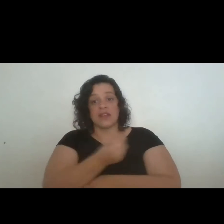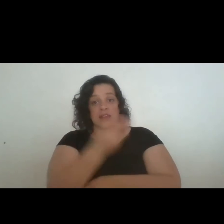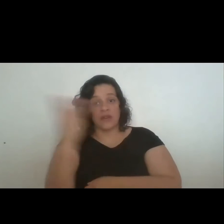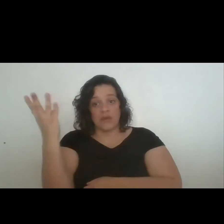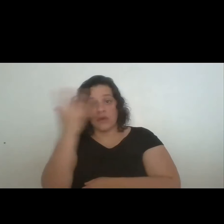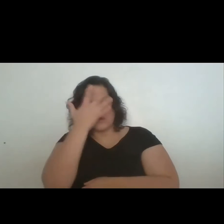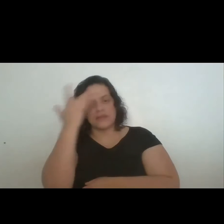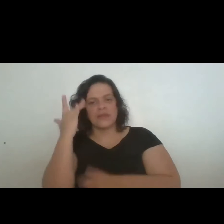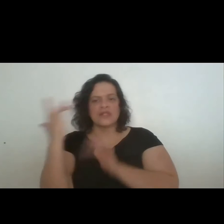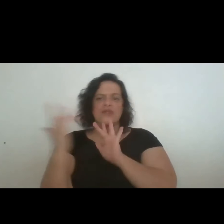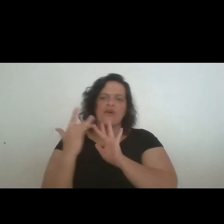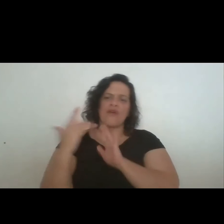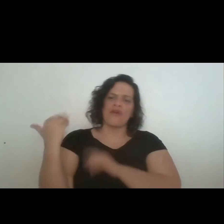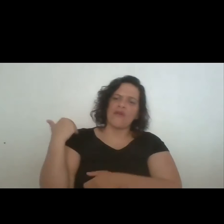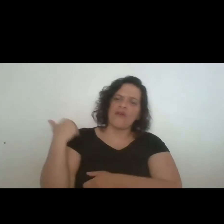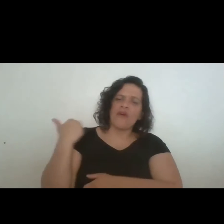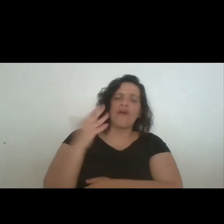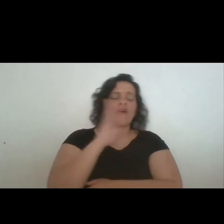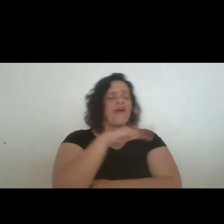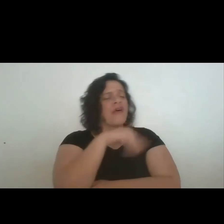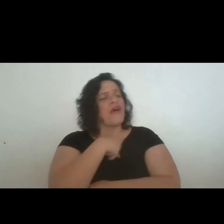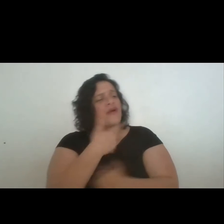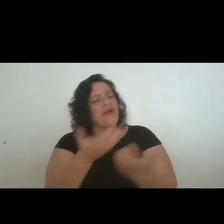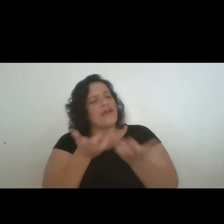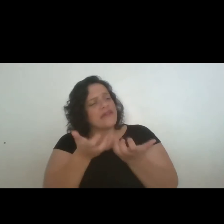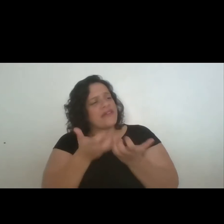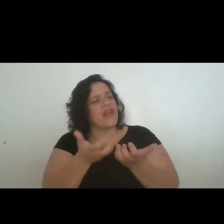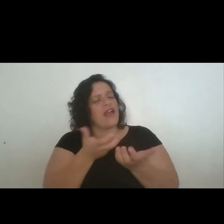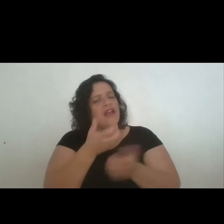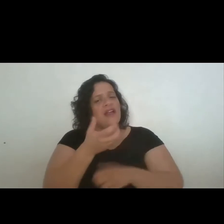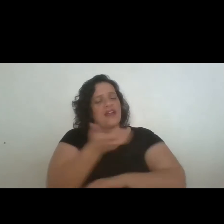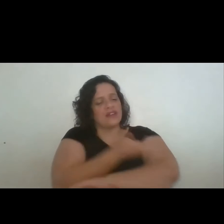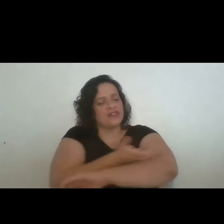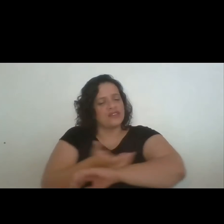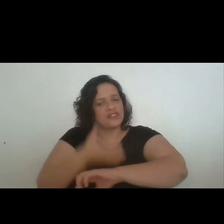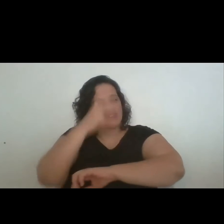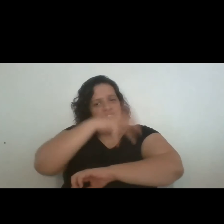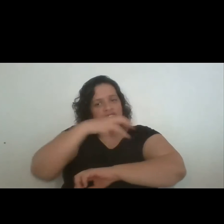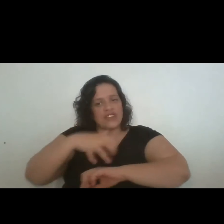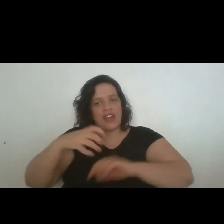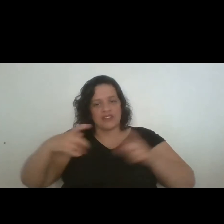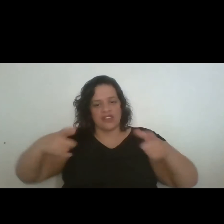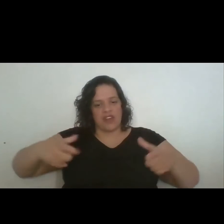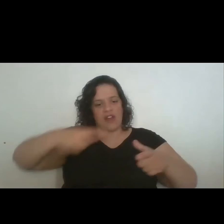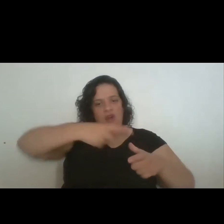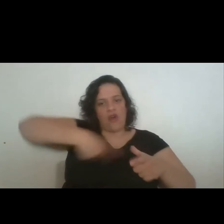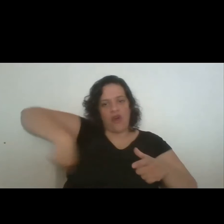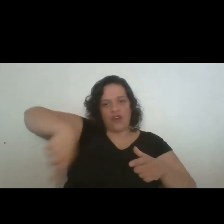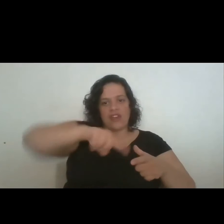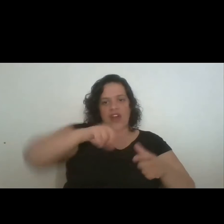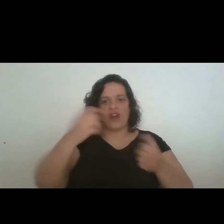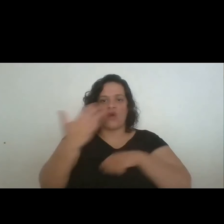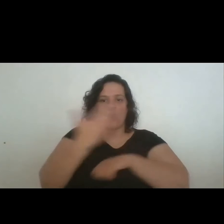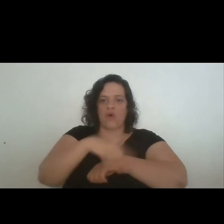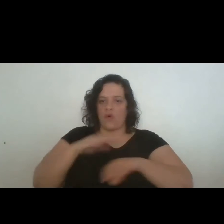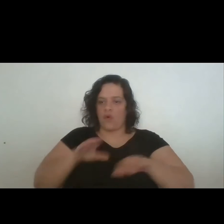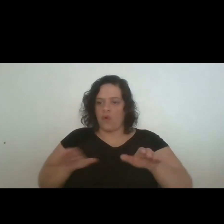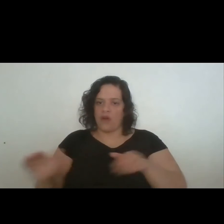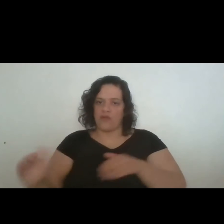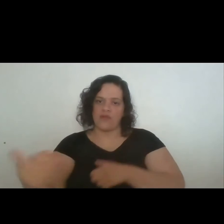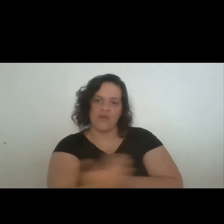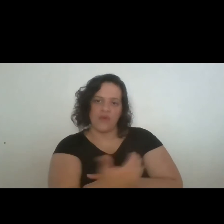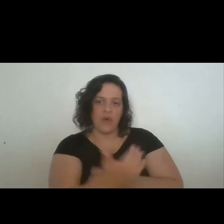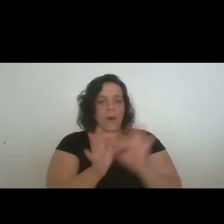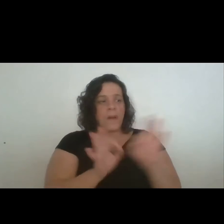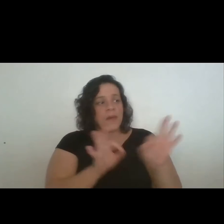falando: Gui, eu estou querendo fazer um jardim aqui na praça, na rotatória da rua, né? Mais ou menos isso aqui o projeto, o que você acha?